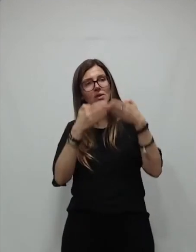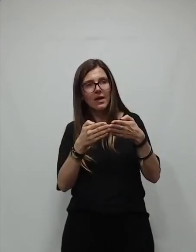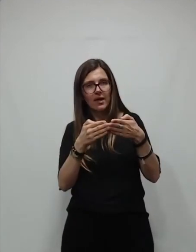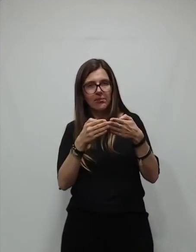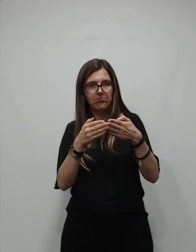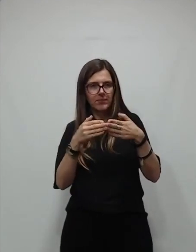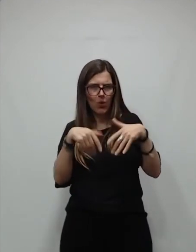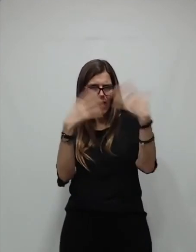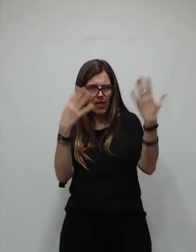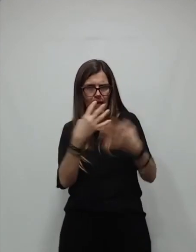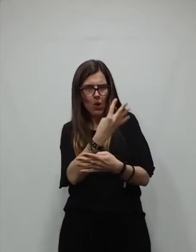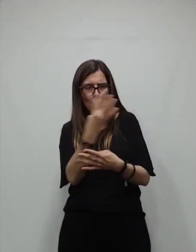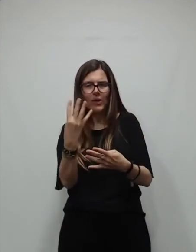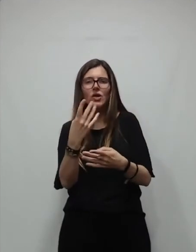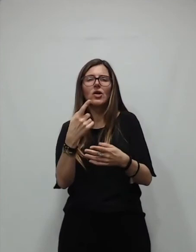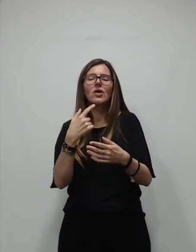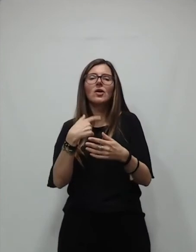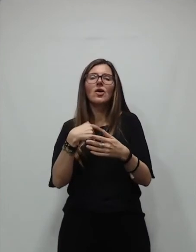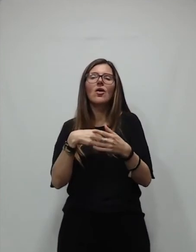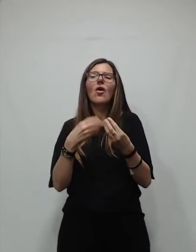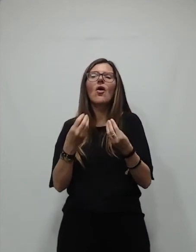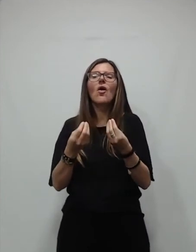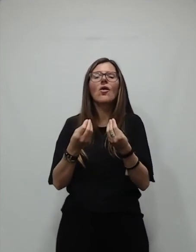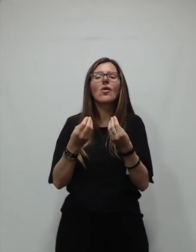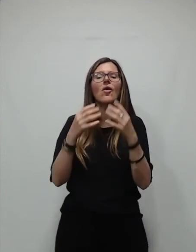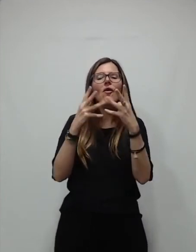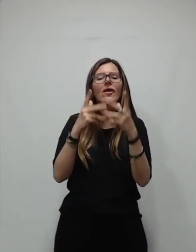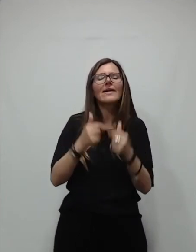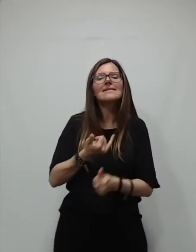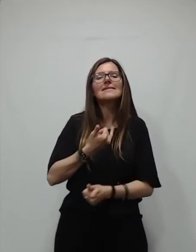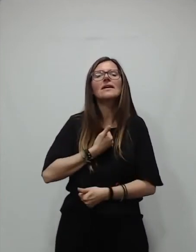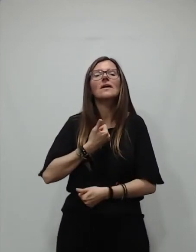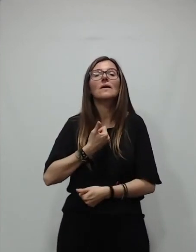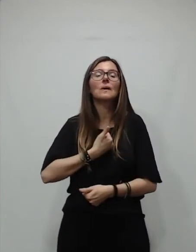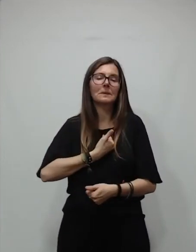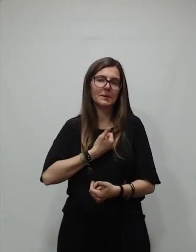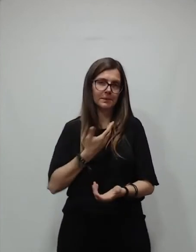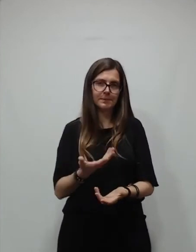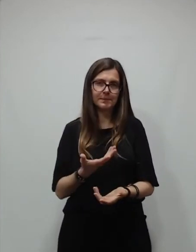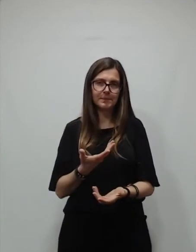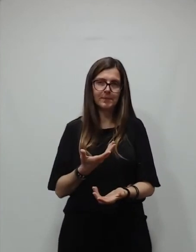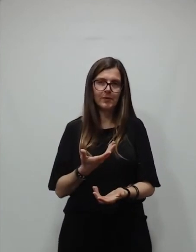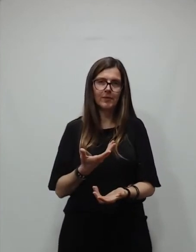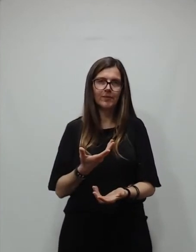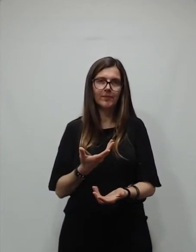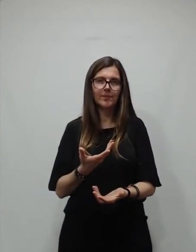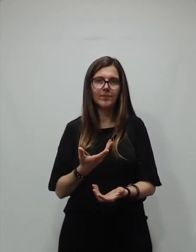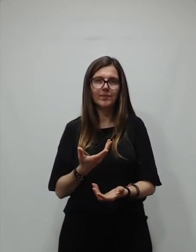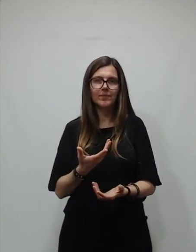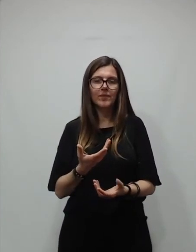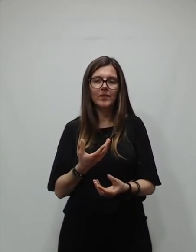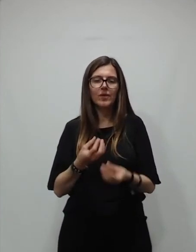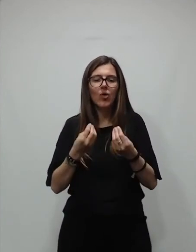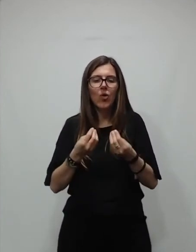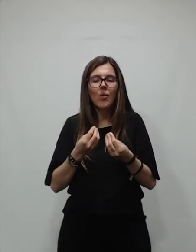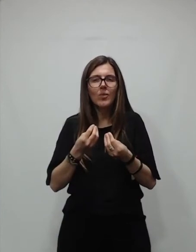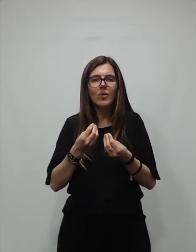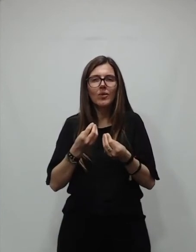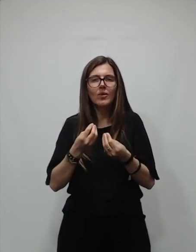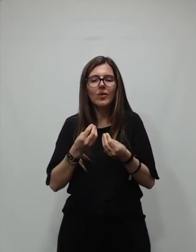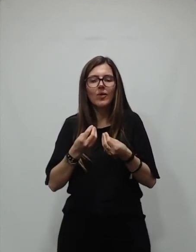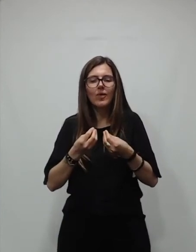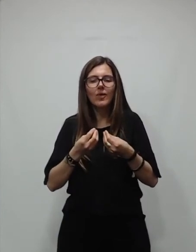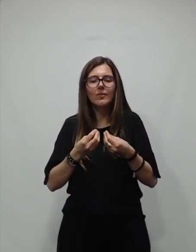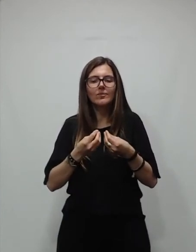de ustedes por la forma organizativa de alternativa de surgir apoyo